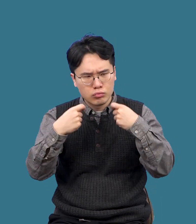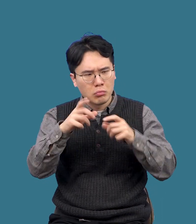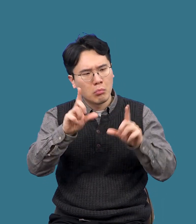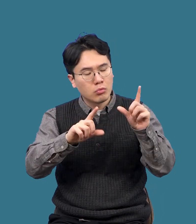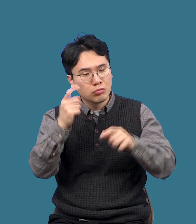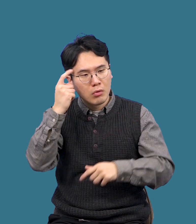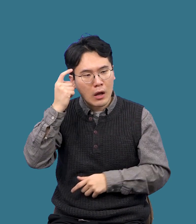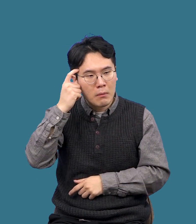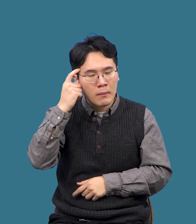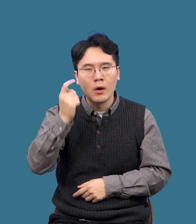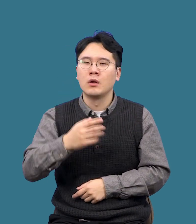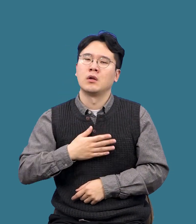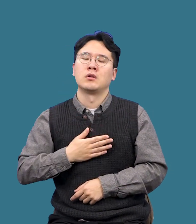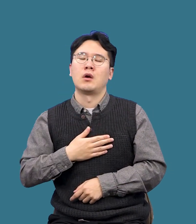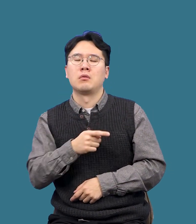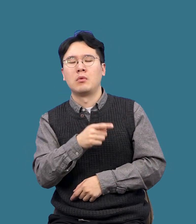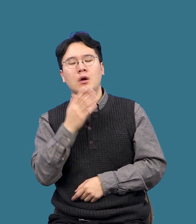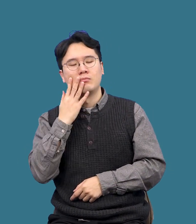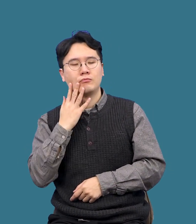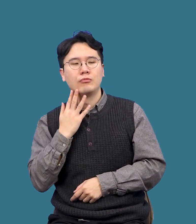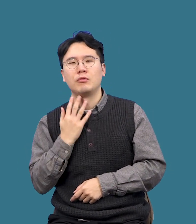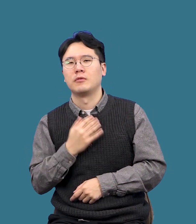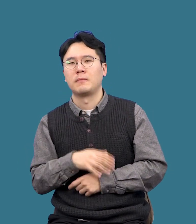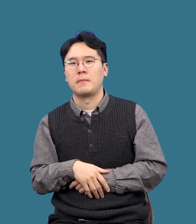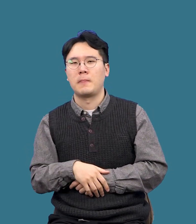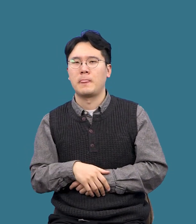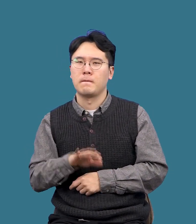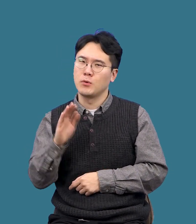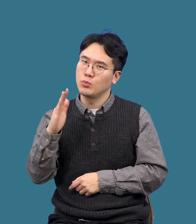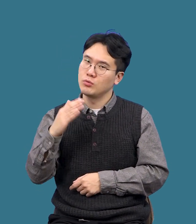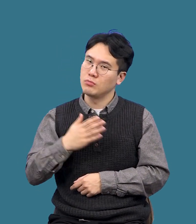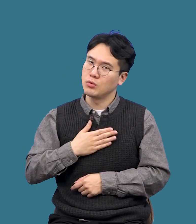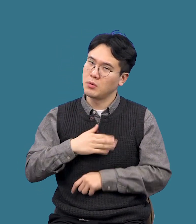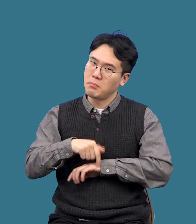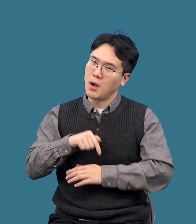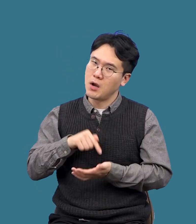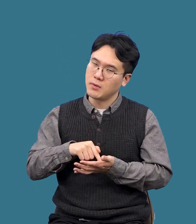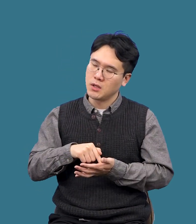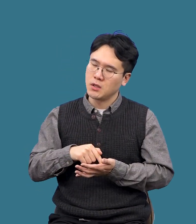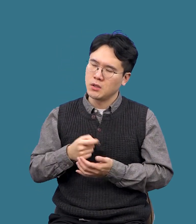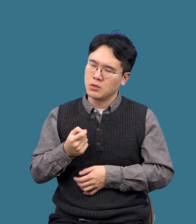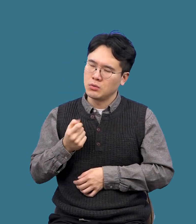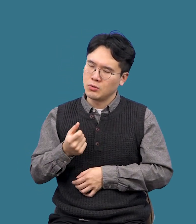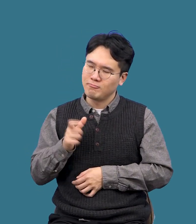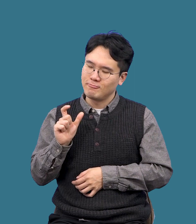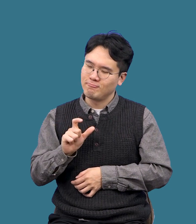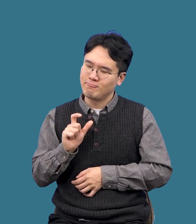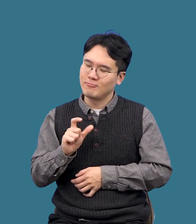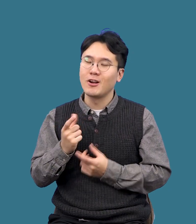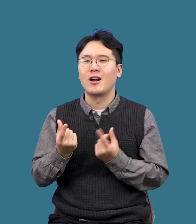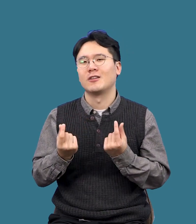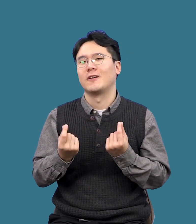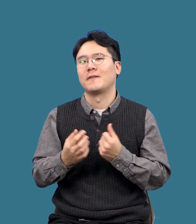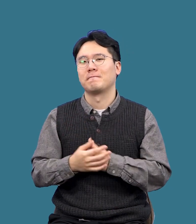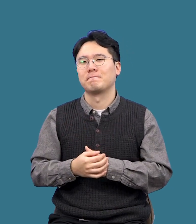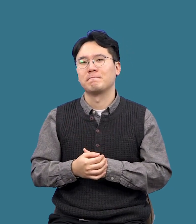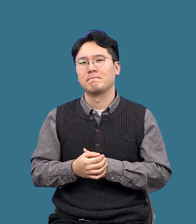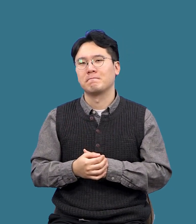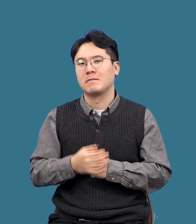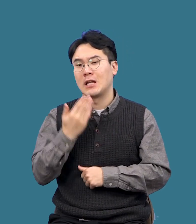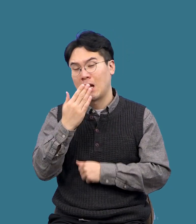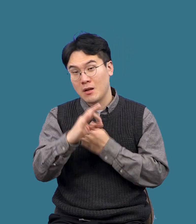그랬으면 좋겠어요. 저도 그랬는데 요즘 많이 마음이 저도 무디어진 것 같아요. 할 수 있으면